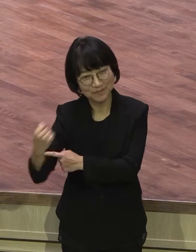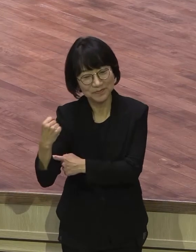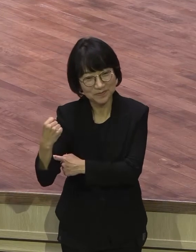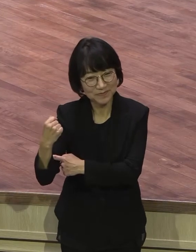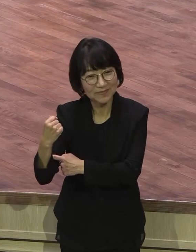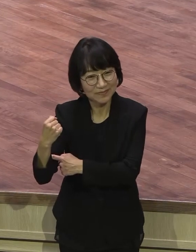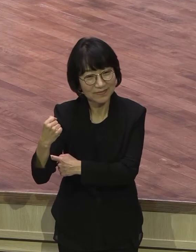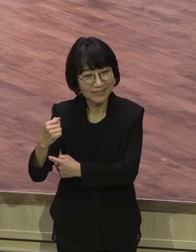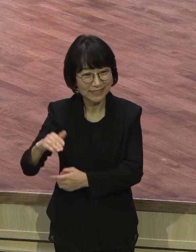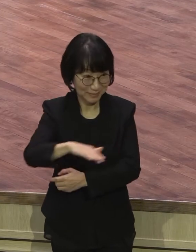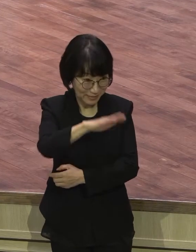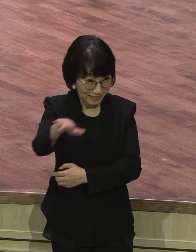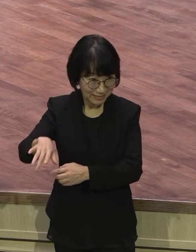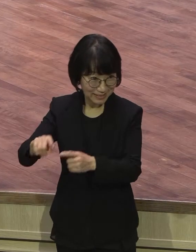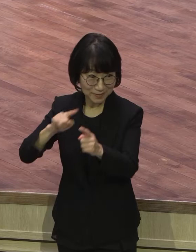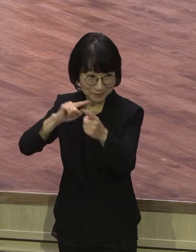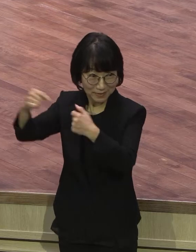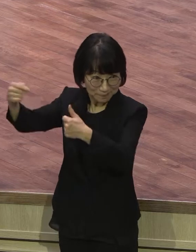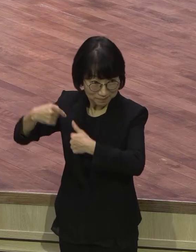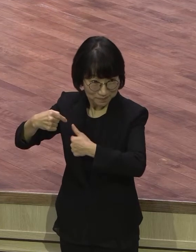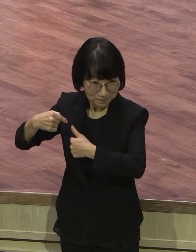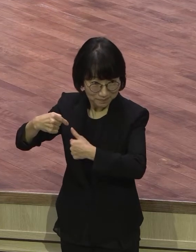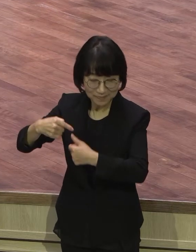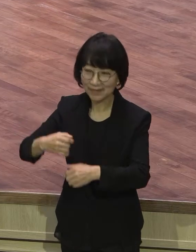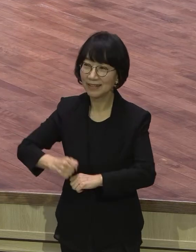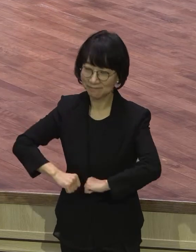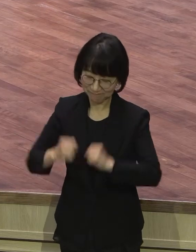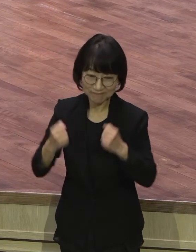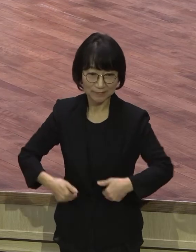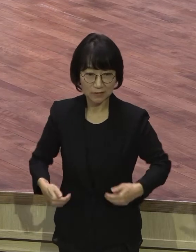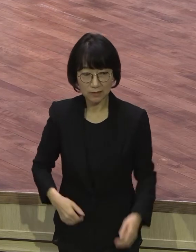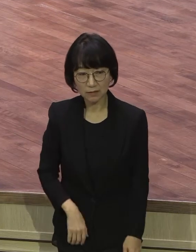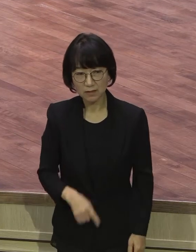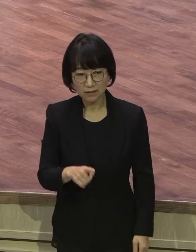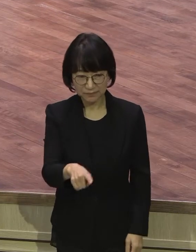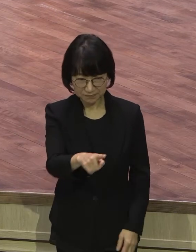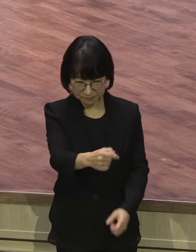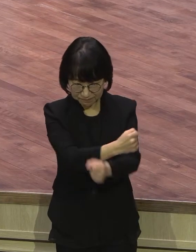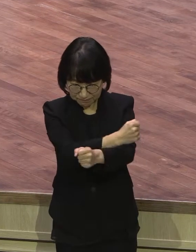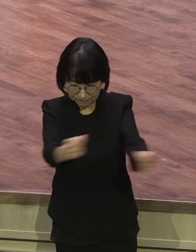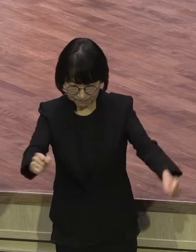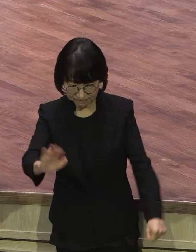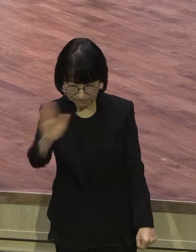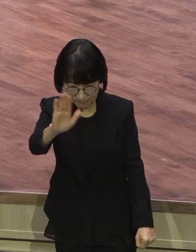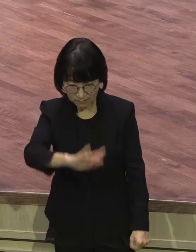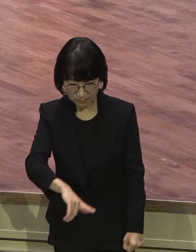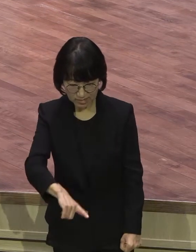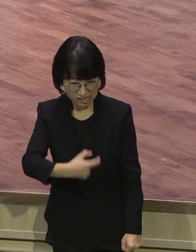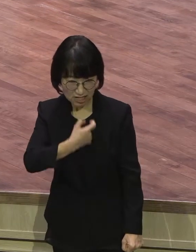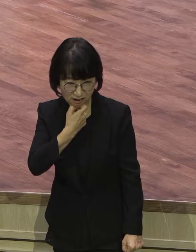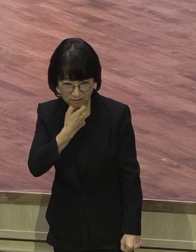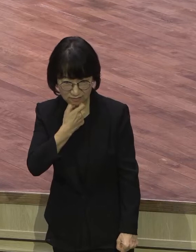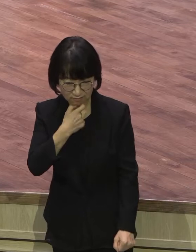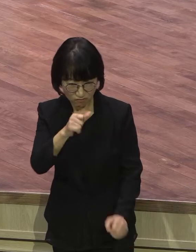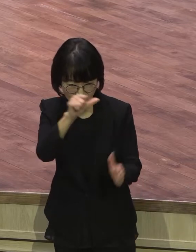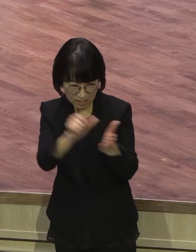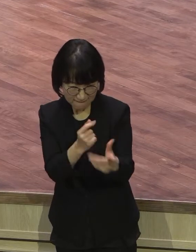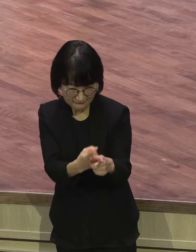그렇게 살아야 돼요. 나 저 인간 죽어도 용서 못해. 그 사람은 하나님께 용서 못 받은